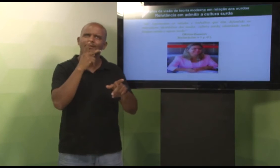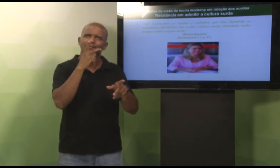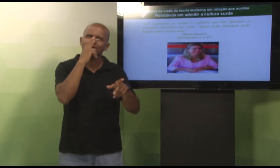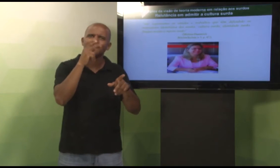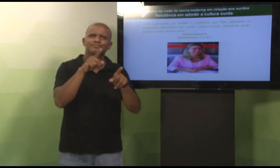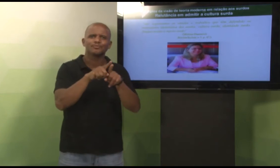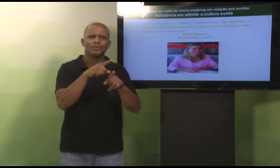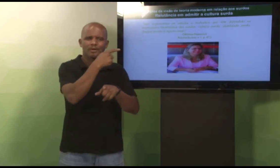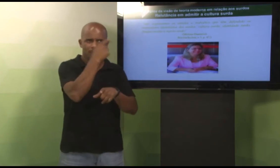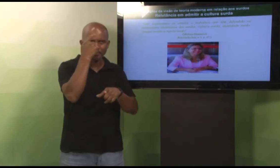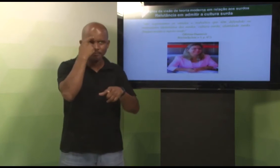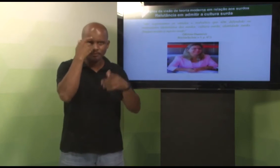com isso,